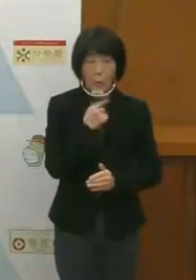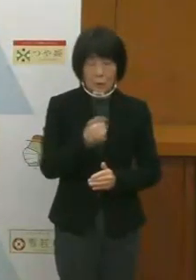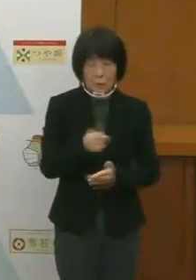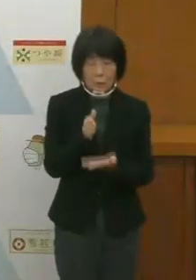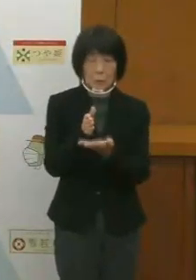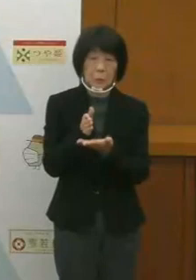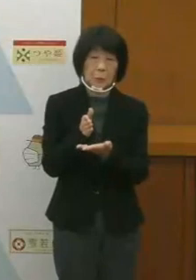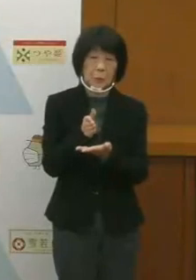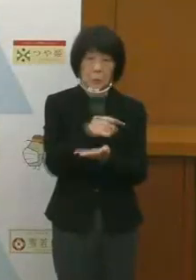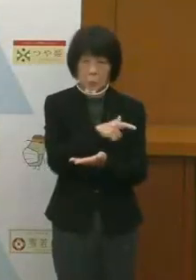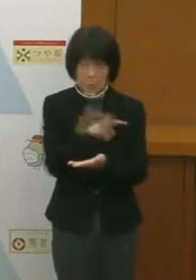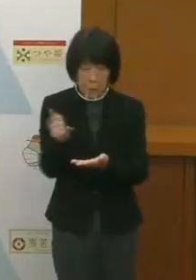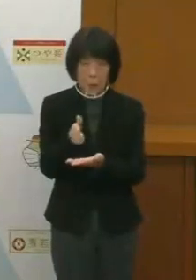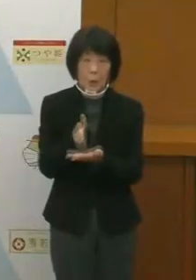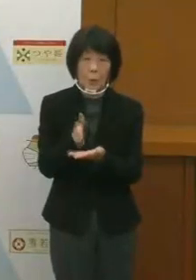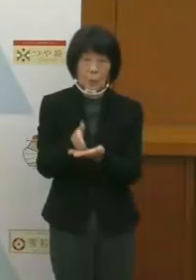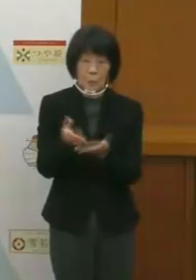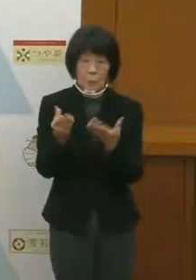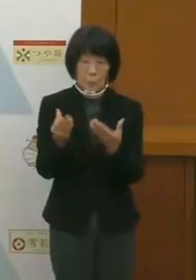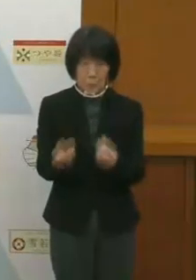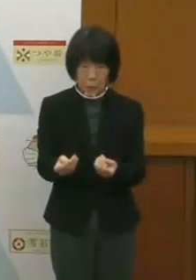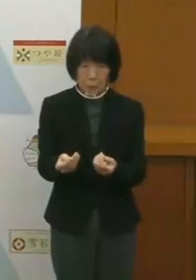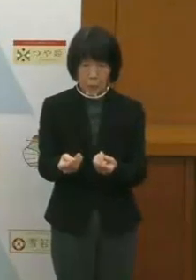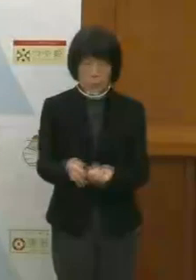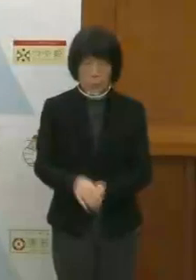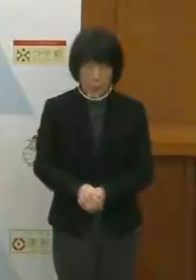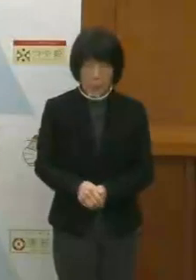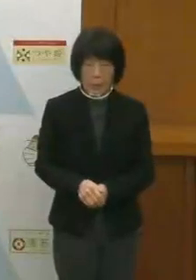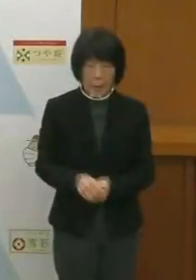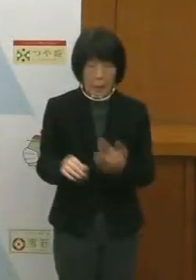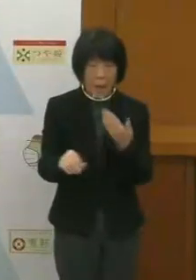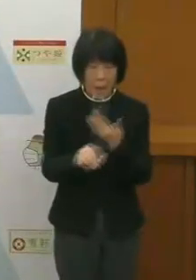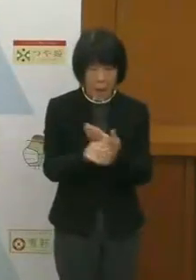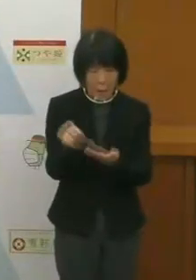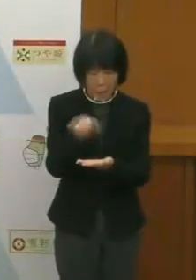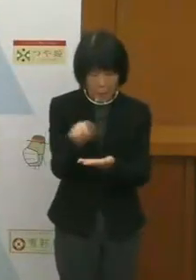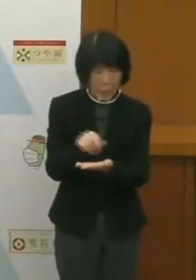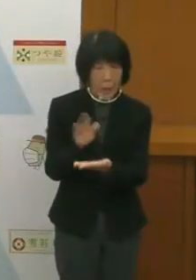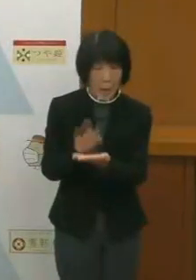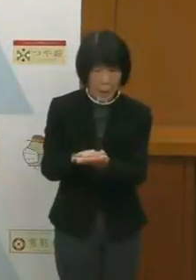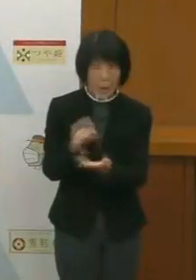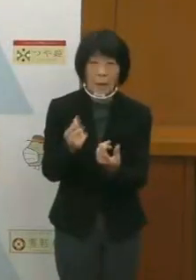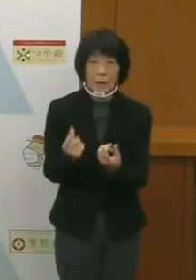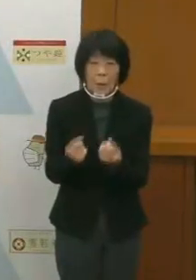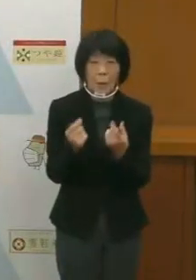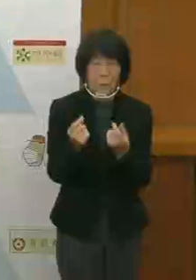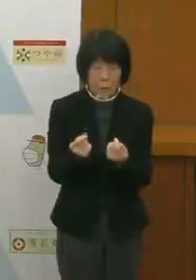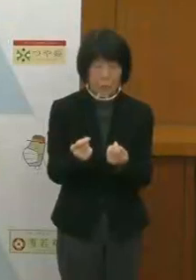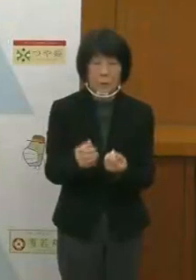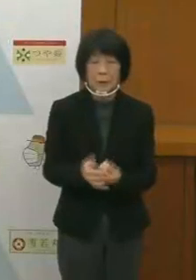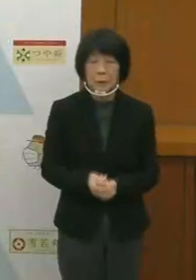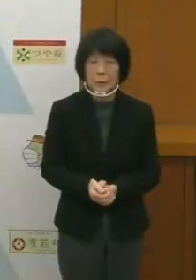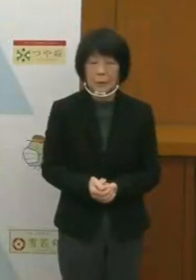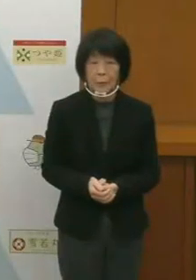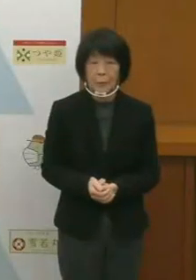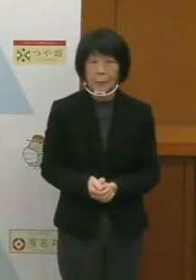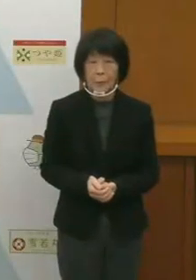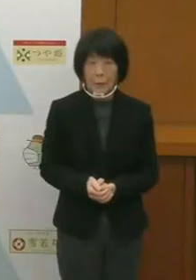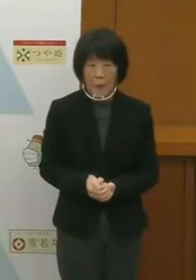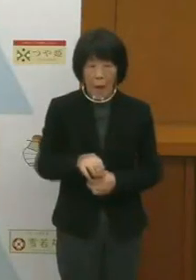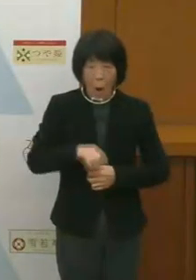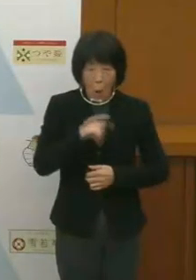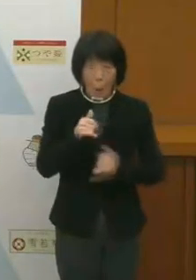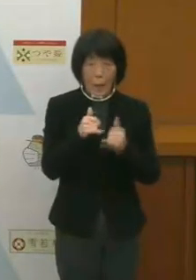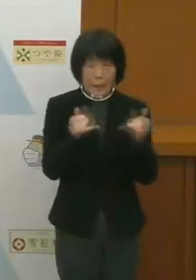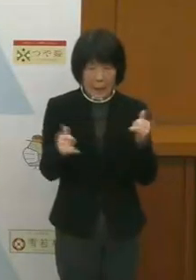。そしてこの例に出ておりますけれどもまさにですね高齢